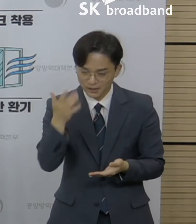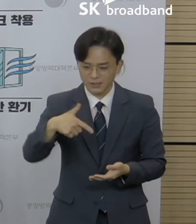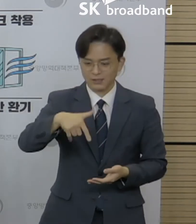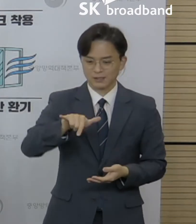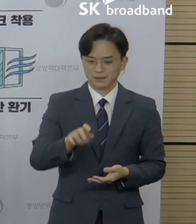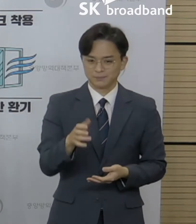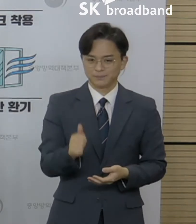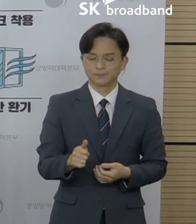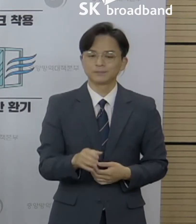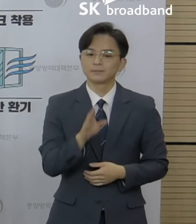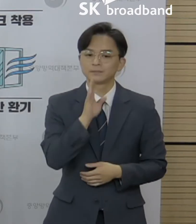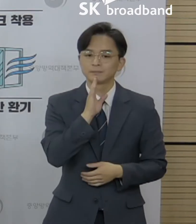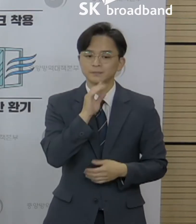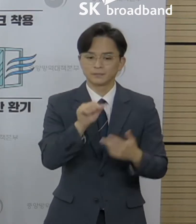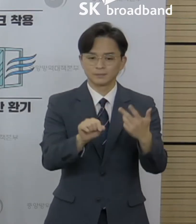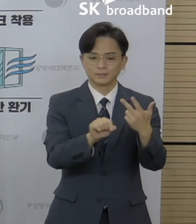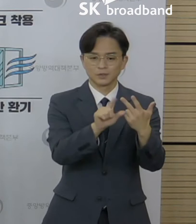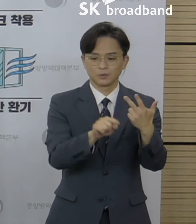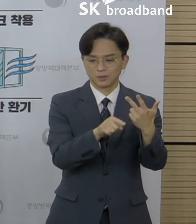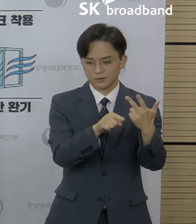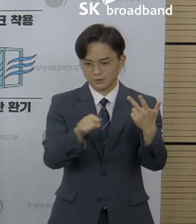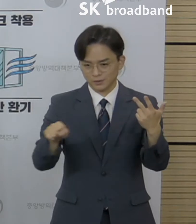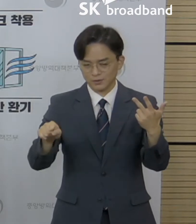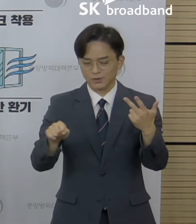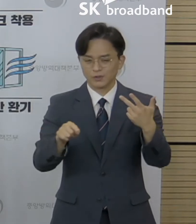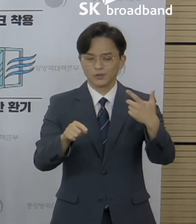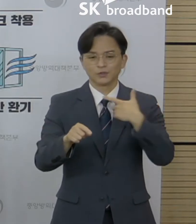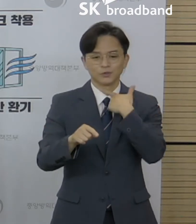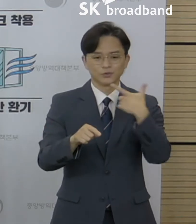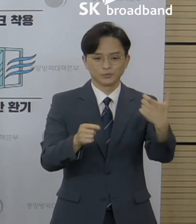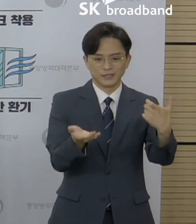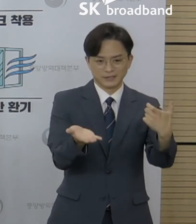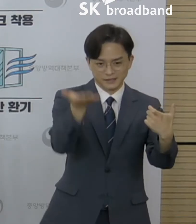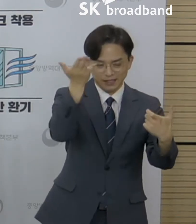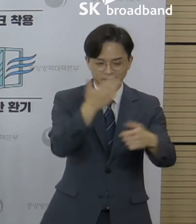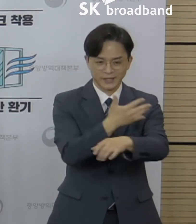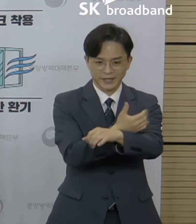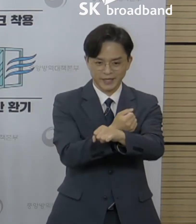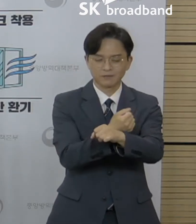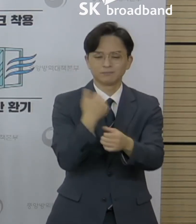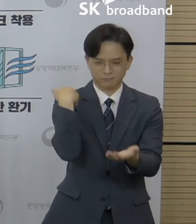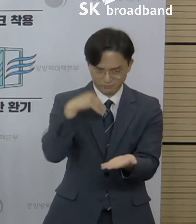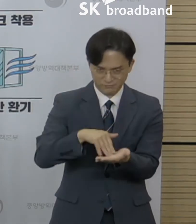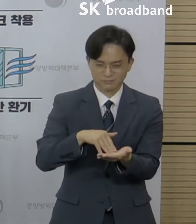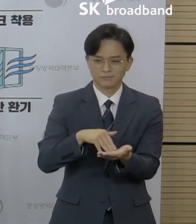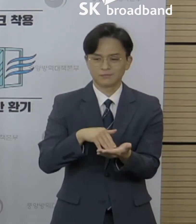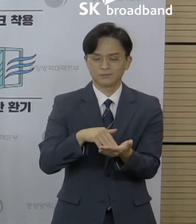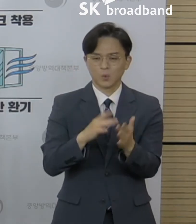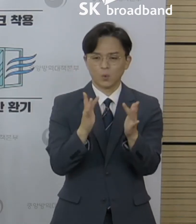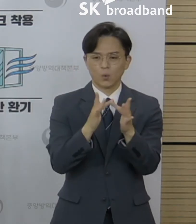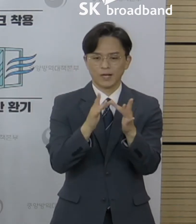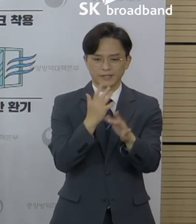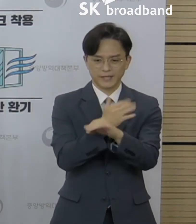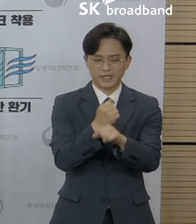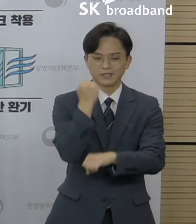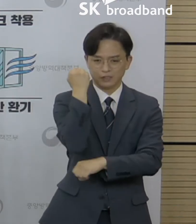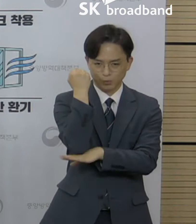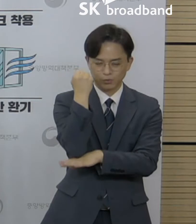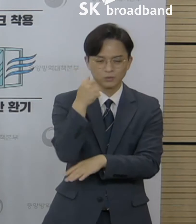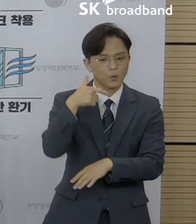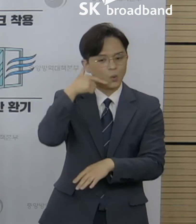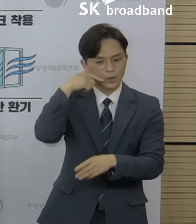그 하반기에도 60세 이상 사전 예약과 동일하게 진행을 할 계획입니다. 그래서 이제 온라인 예약을 기본으로 하고 콜센터를